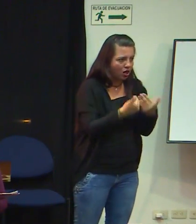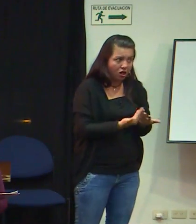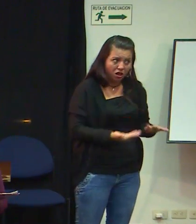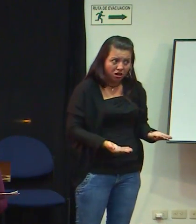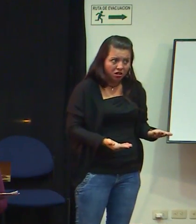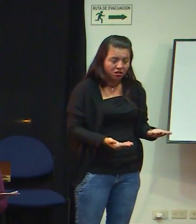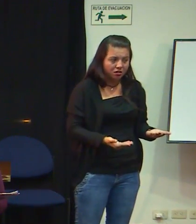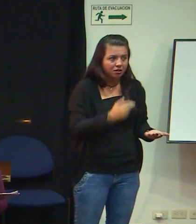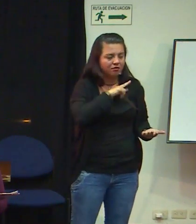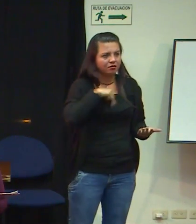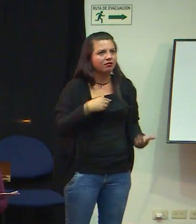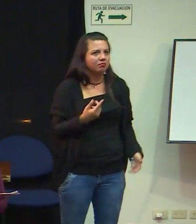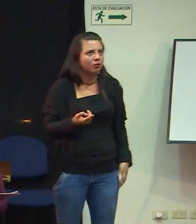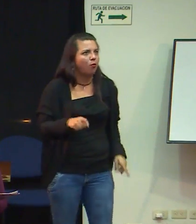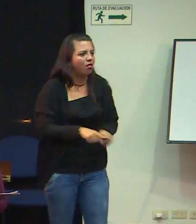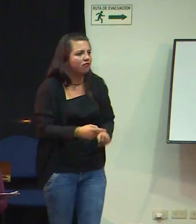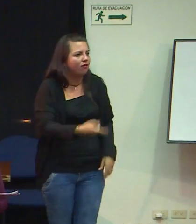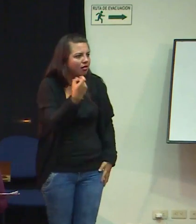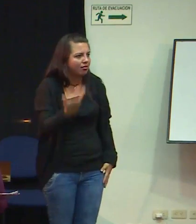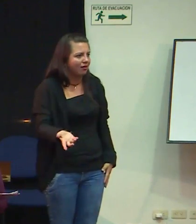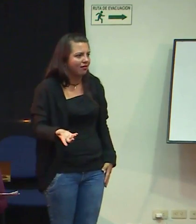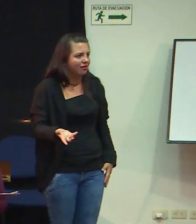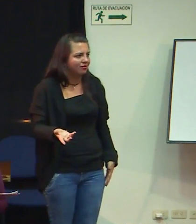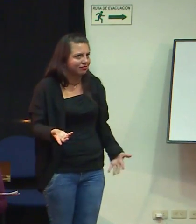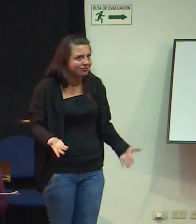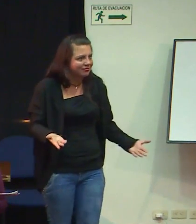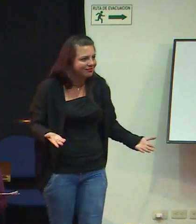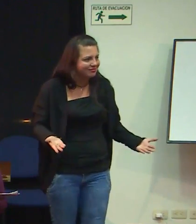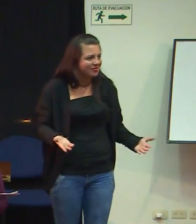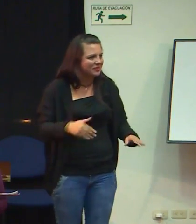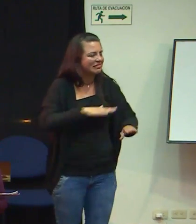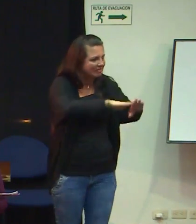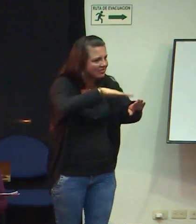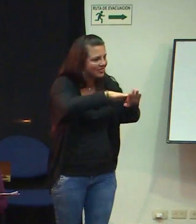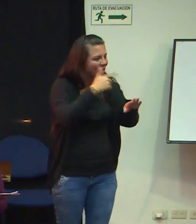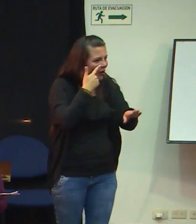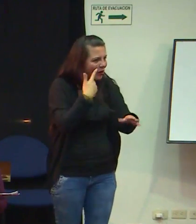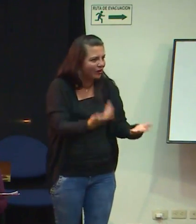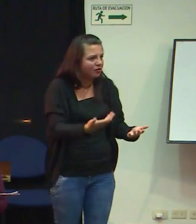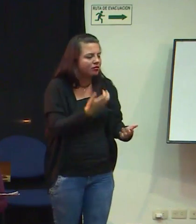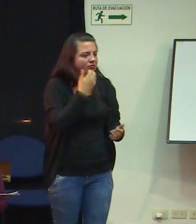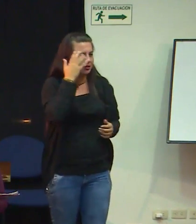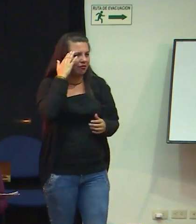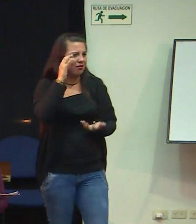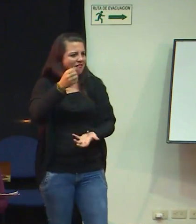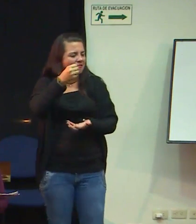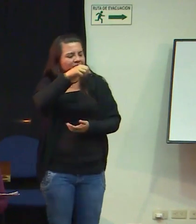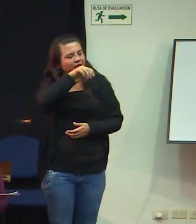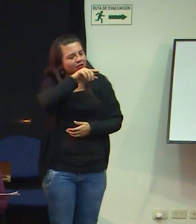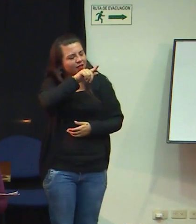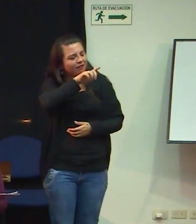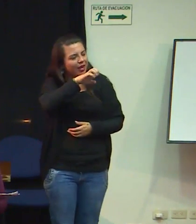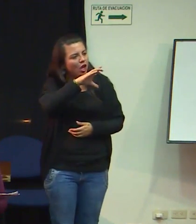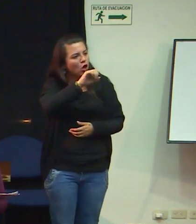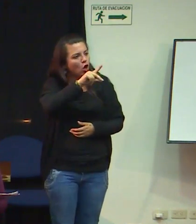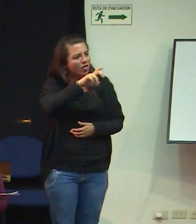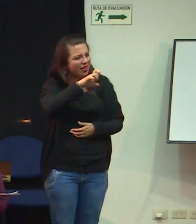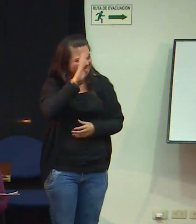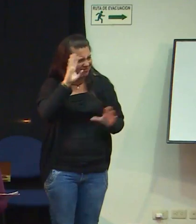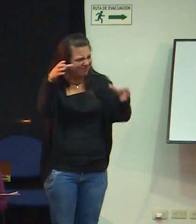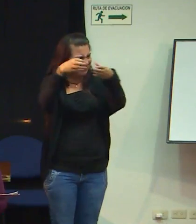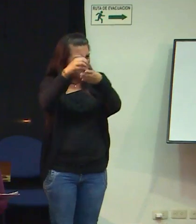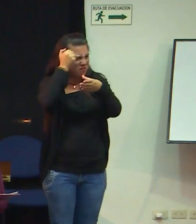nosotros nos falta un llamado de atención. Y ese llamado de atención es cuando, por ejemplo, FECODE, cuando las asociaciones de